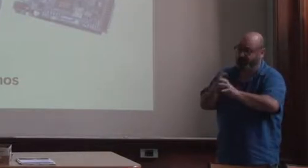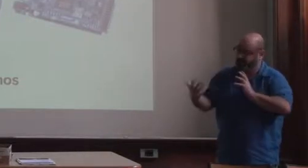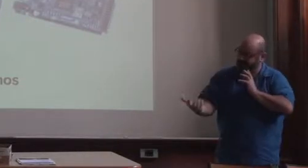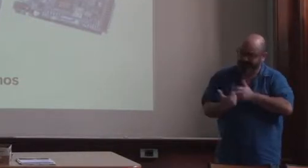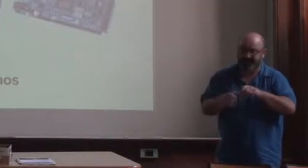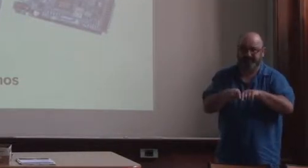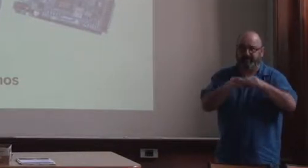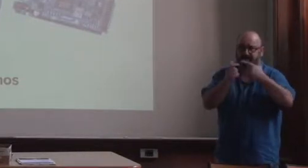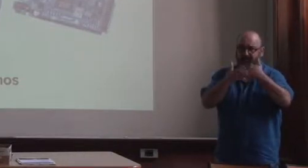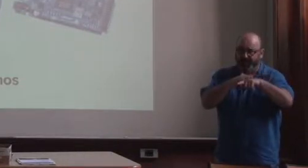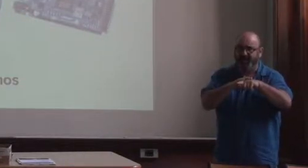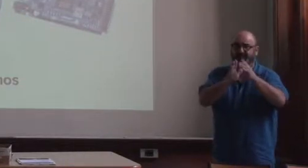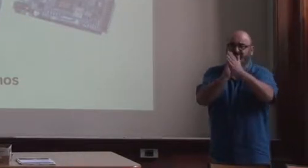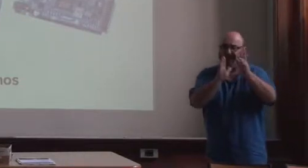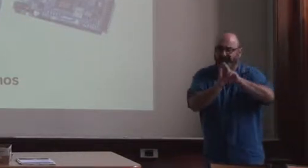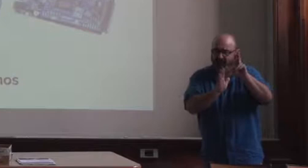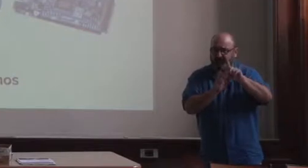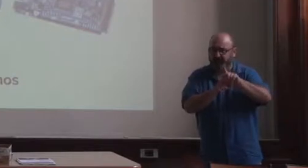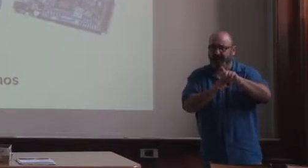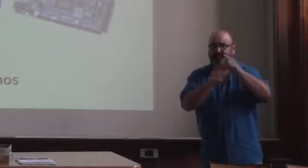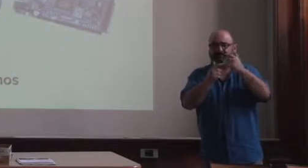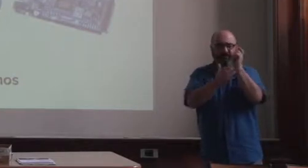le même langage, les mêmes librairies, les mêmes références